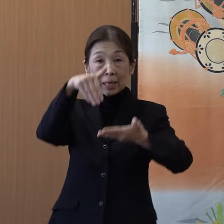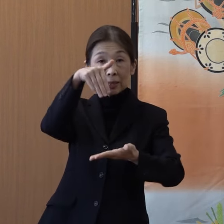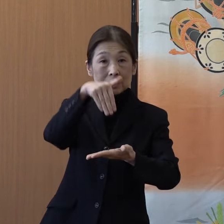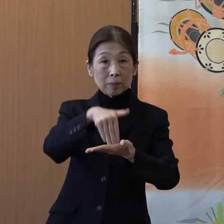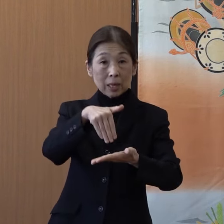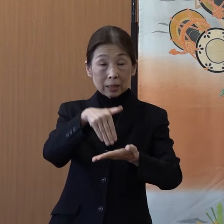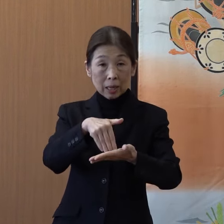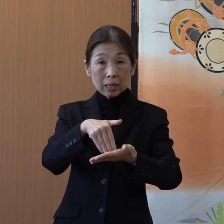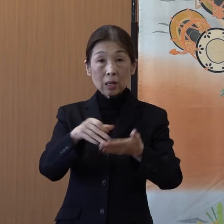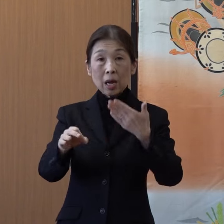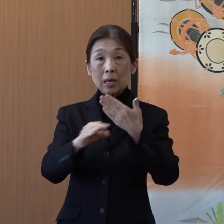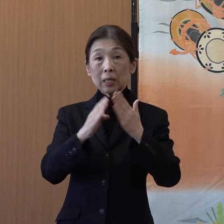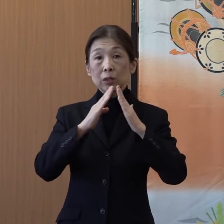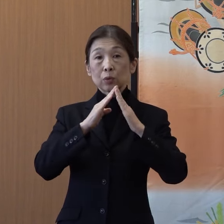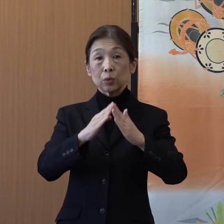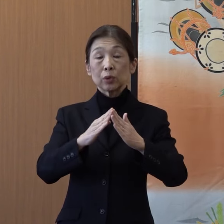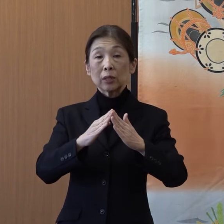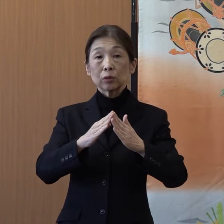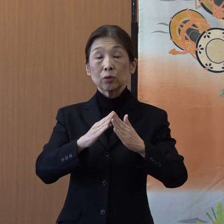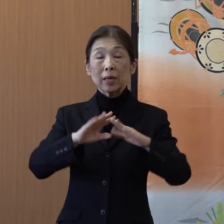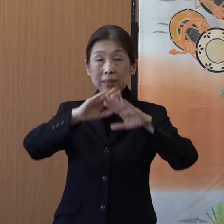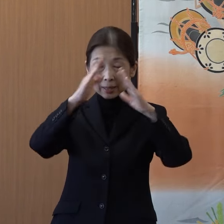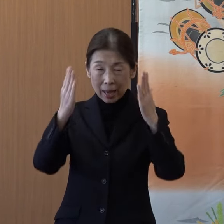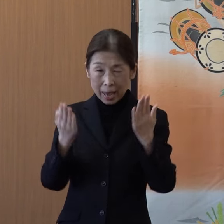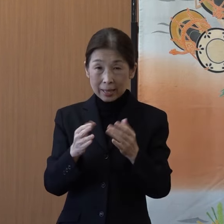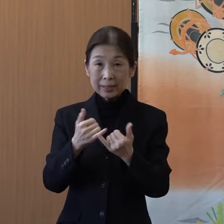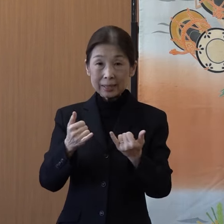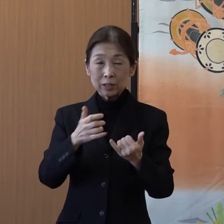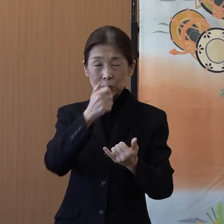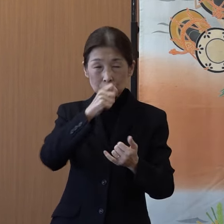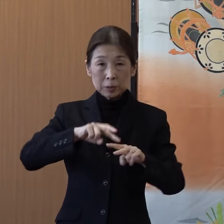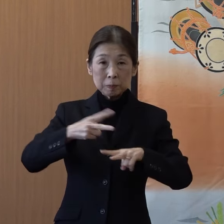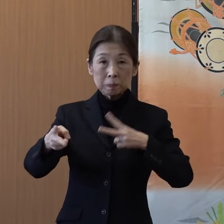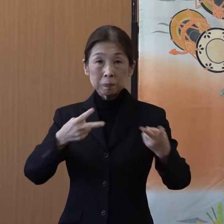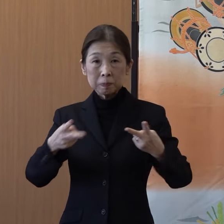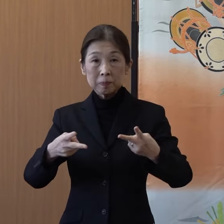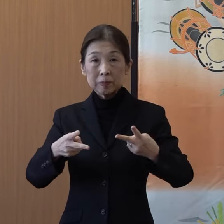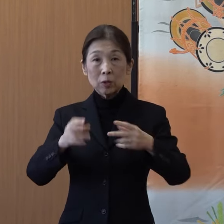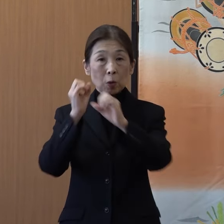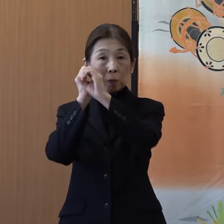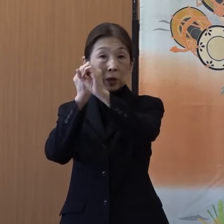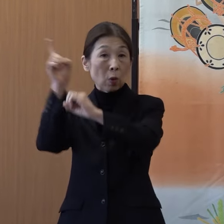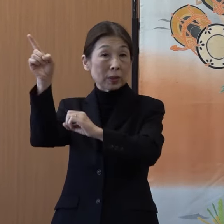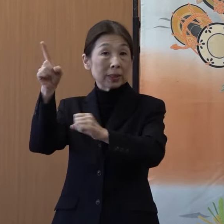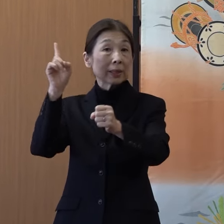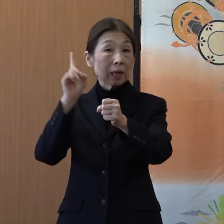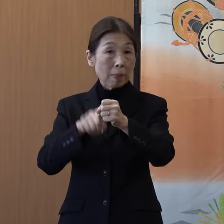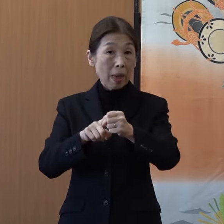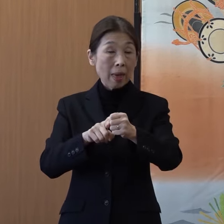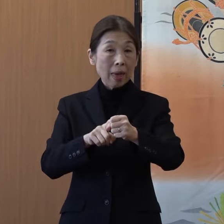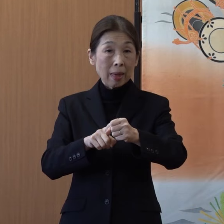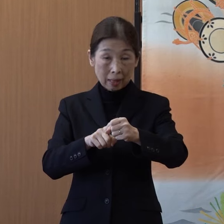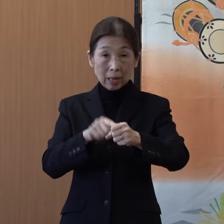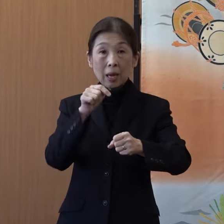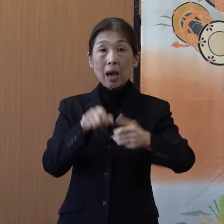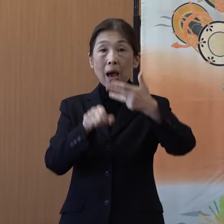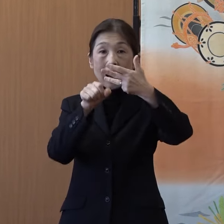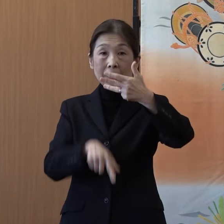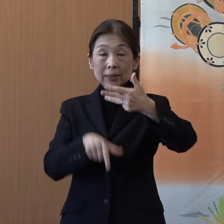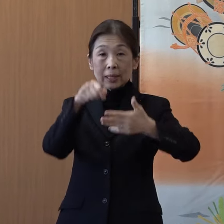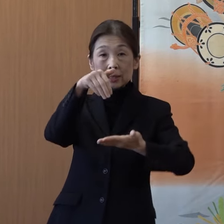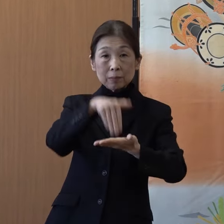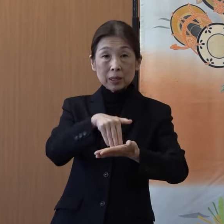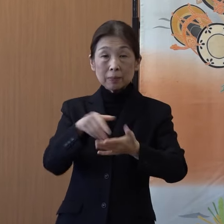設住宅希望者全員の入居見通しを示しているということを踏まえまして8月末まで再延長いたします